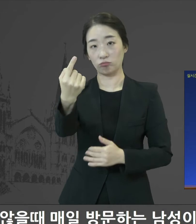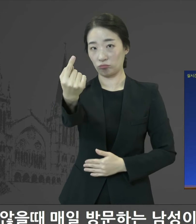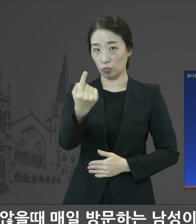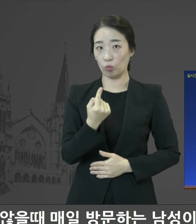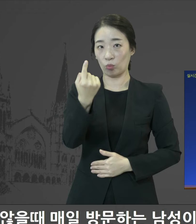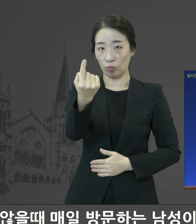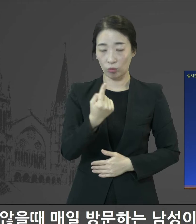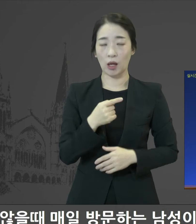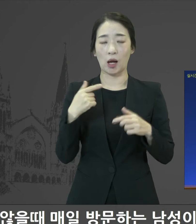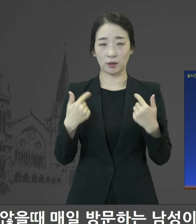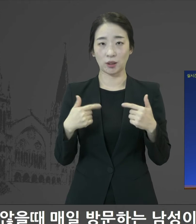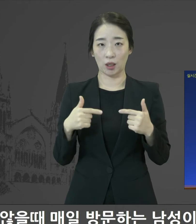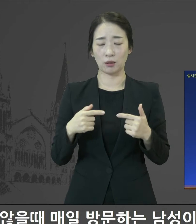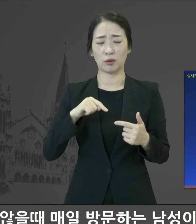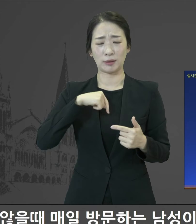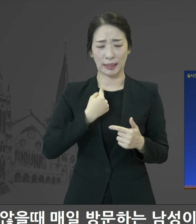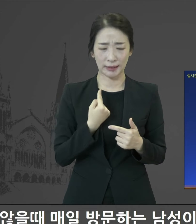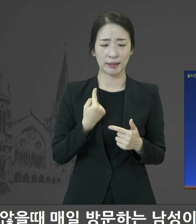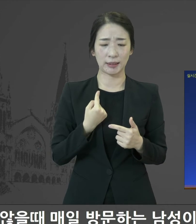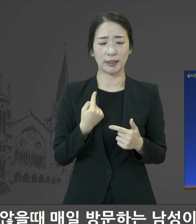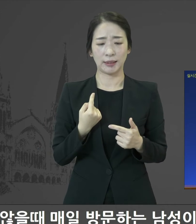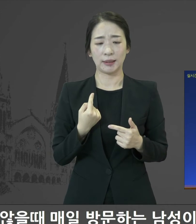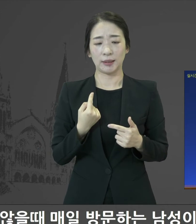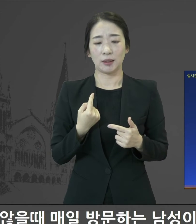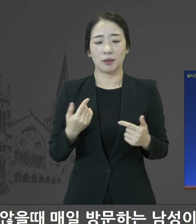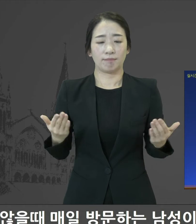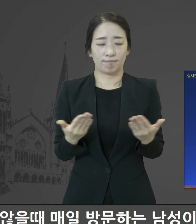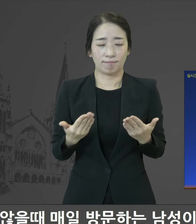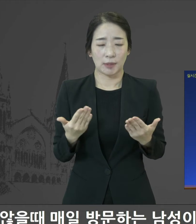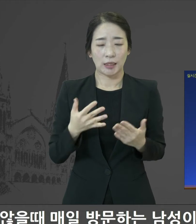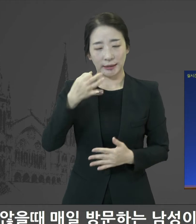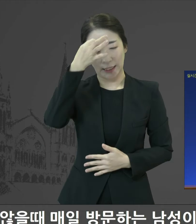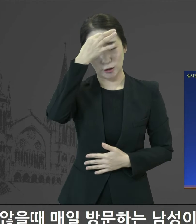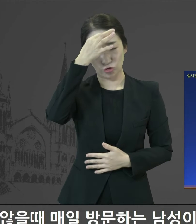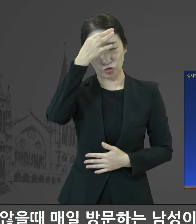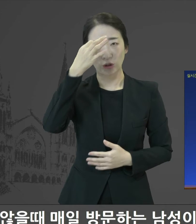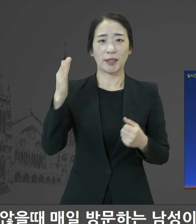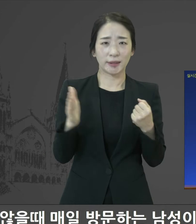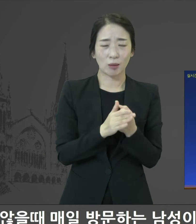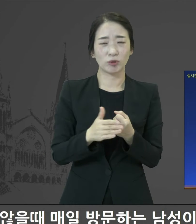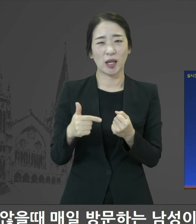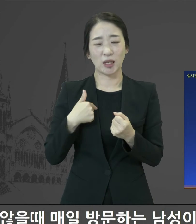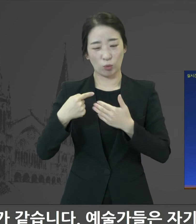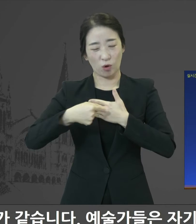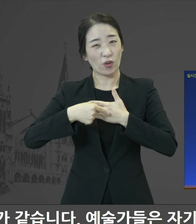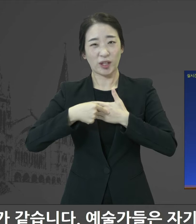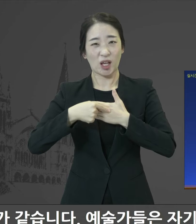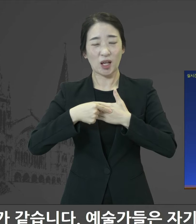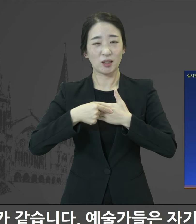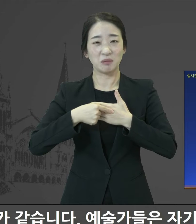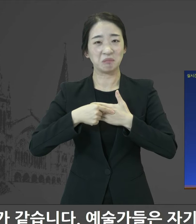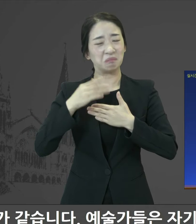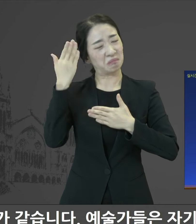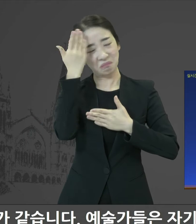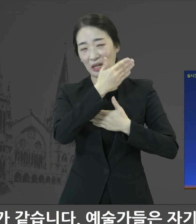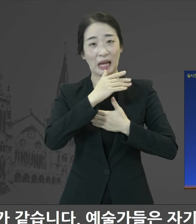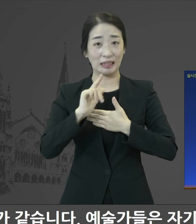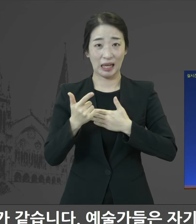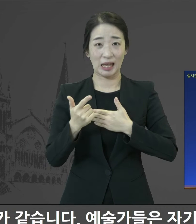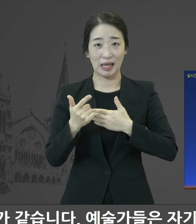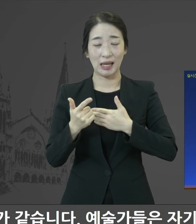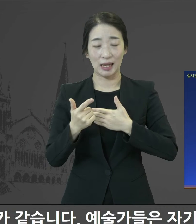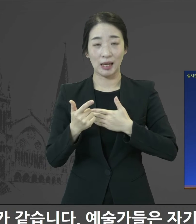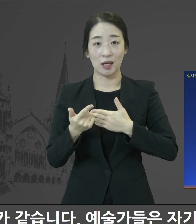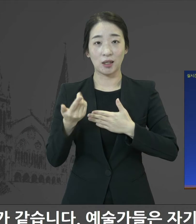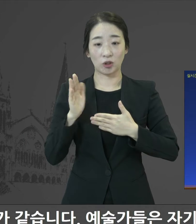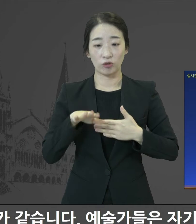삶에 집중하다 보니까 이 모습이 좀 이렇게 보통 사람과 달라질 수 있죠. 그런 모습으로 이